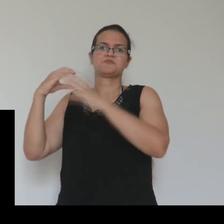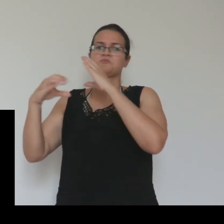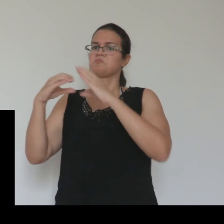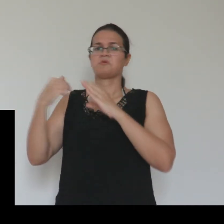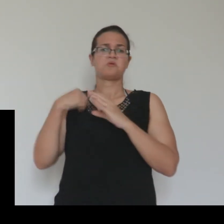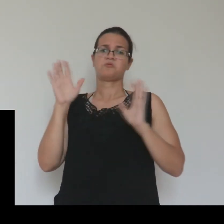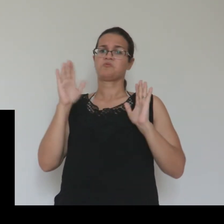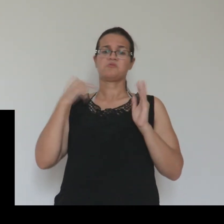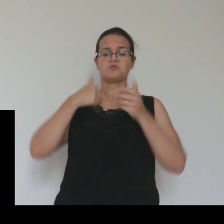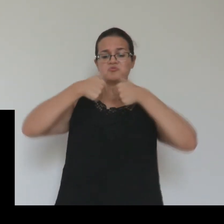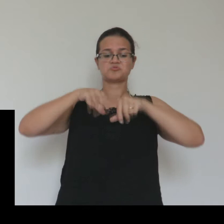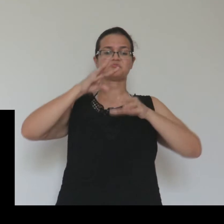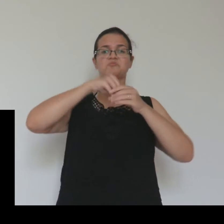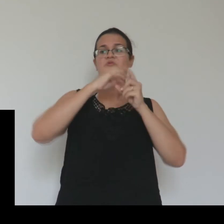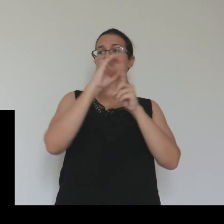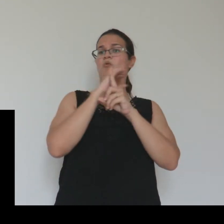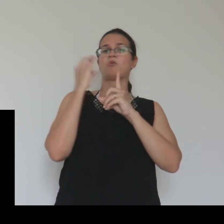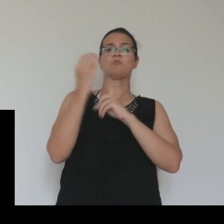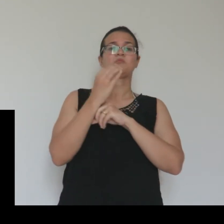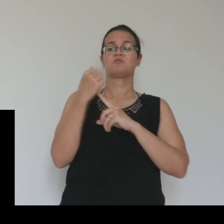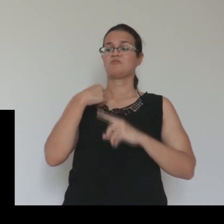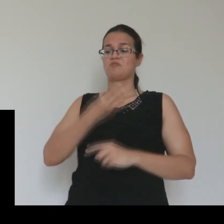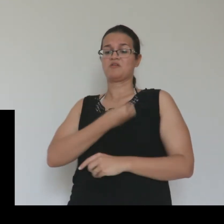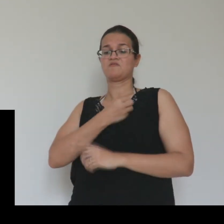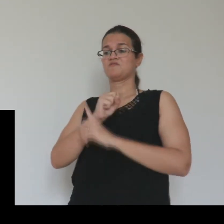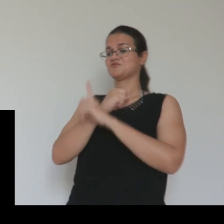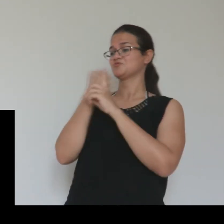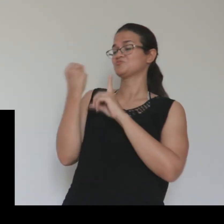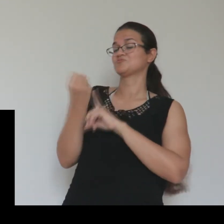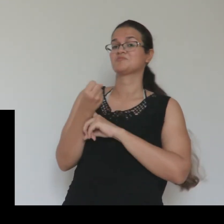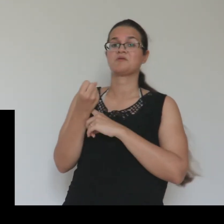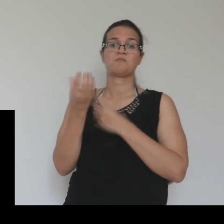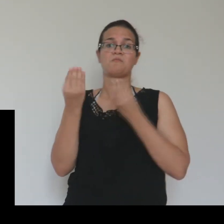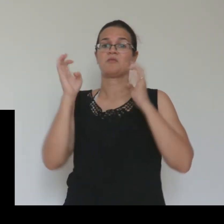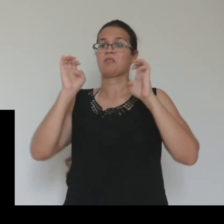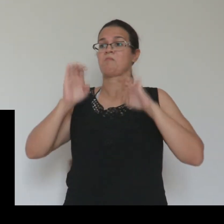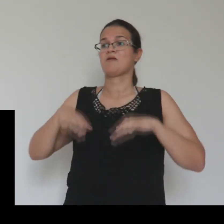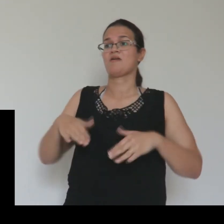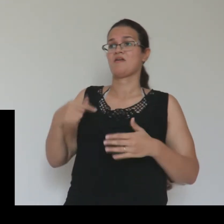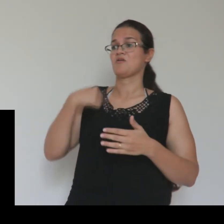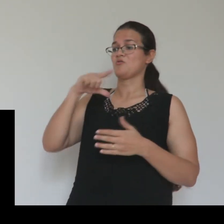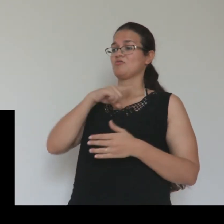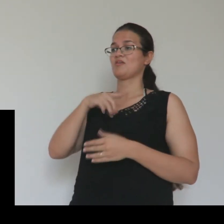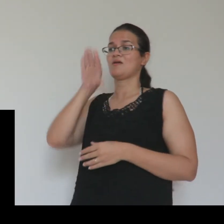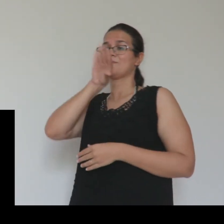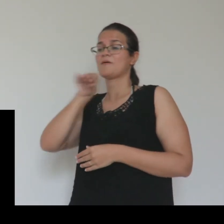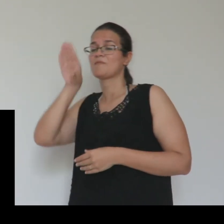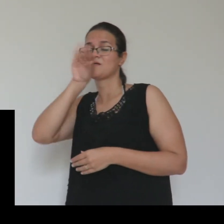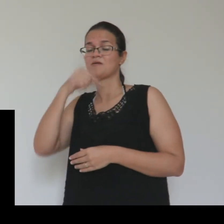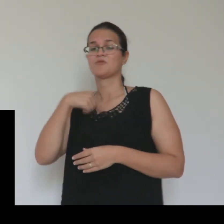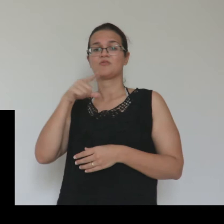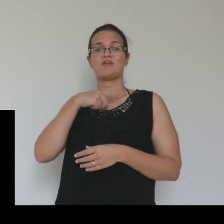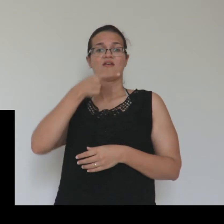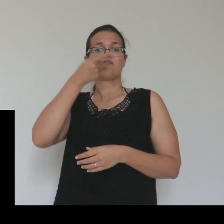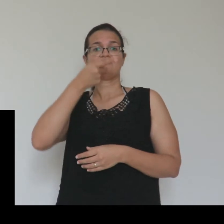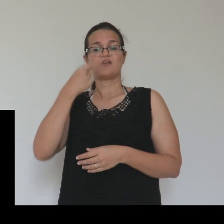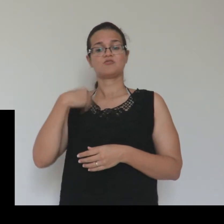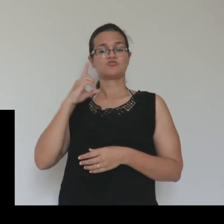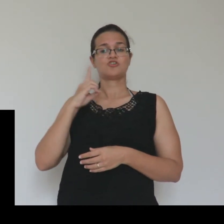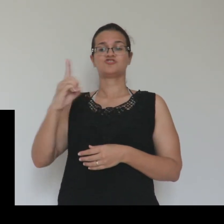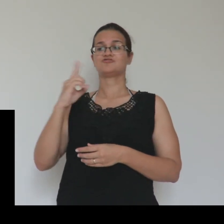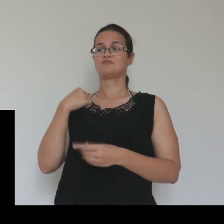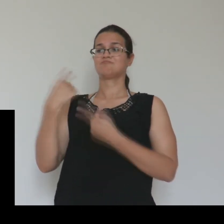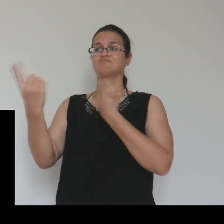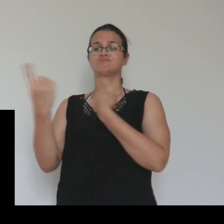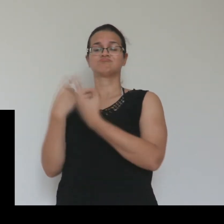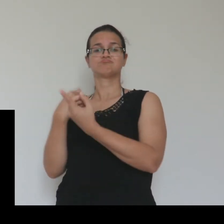muito bem, me comunico, tenho meu direito de ir e vir, meu direito de expressar, tudo garantido. O problema é